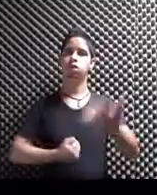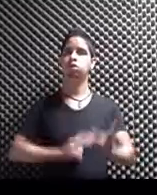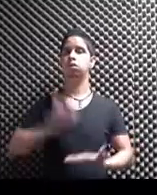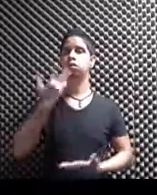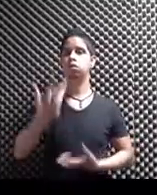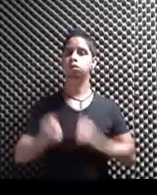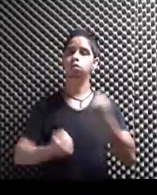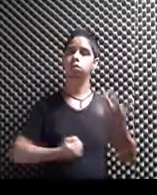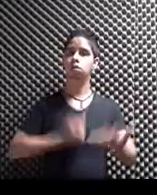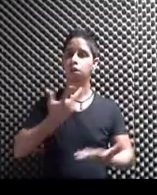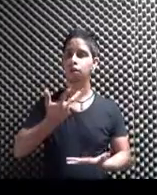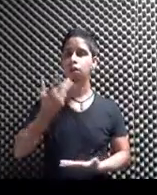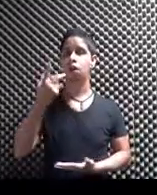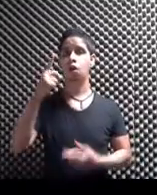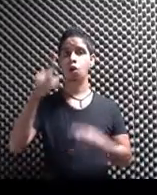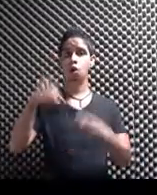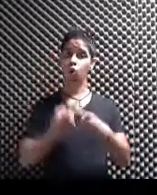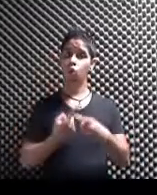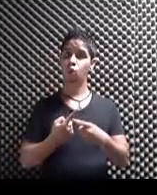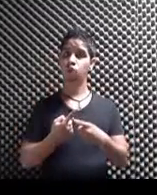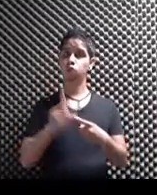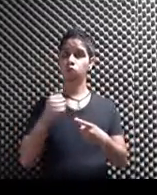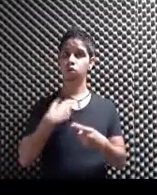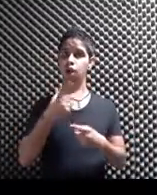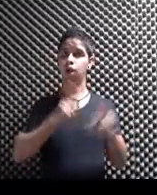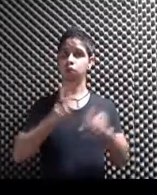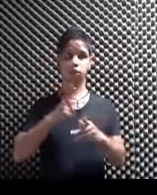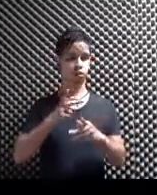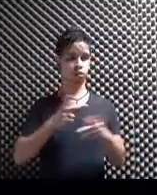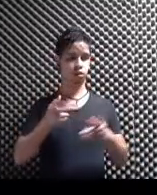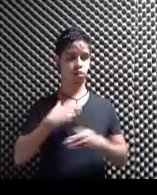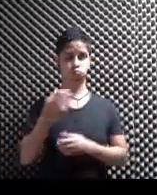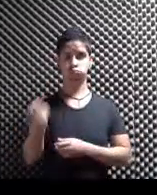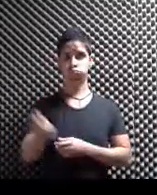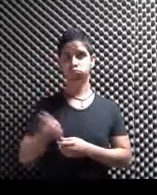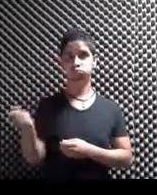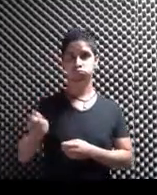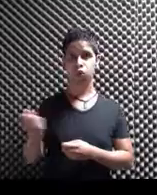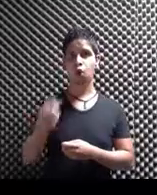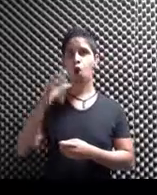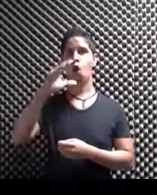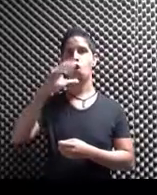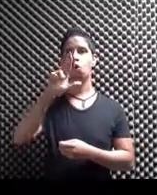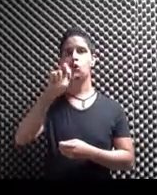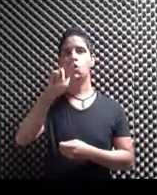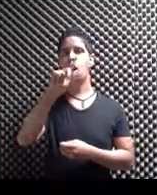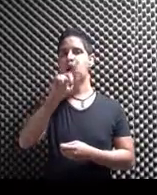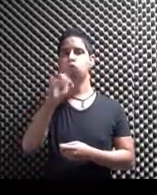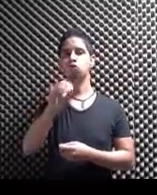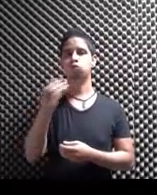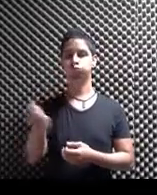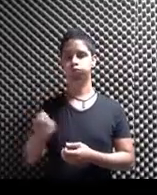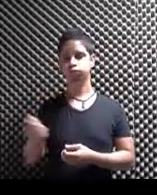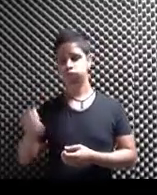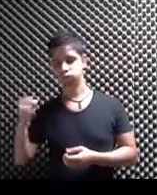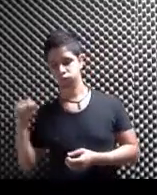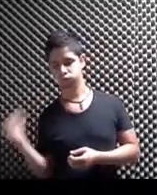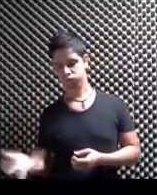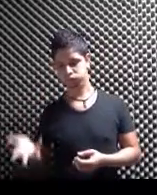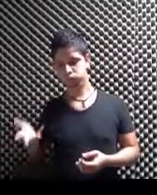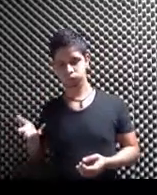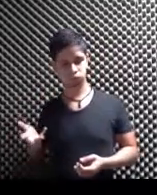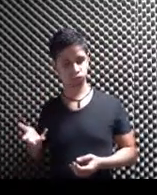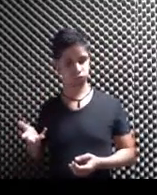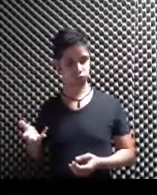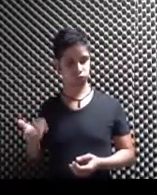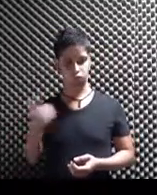correcto entonces cuando la persona lanza los cuarzos hacemos una invocación en un principio que lleva cubriendo todo esto y lo lanza yo tengo